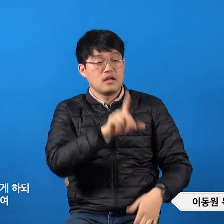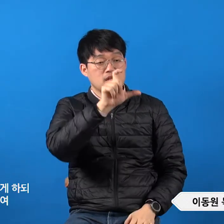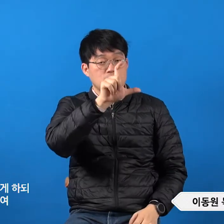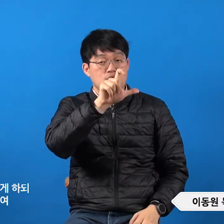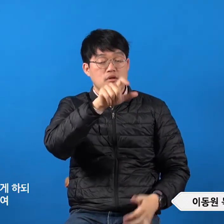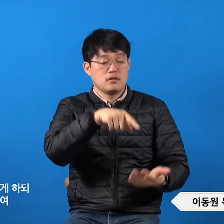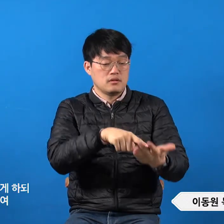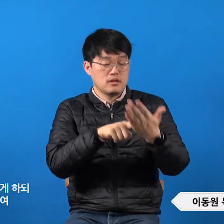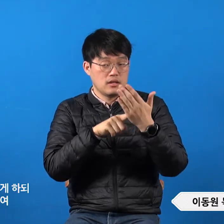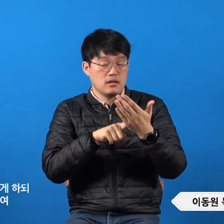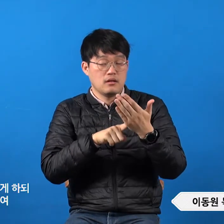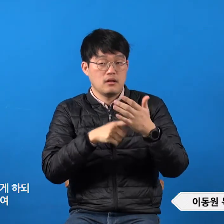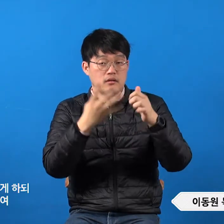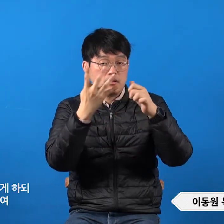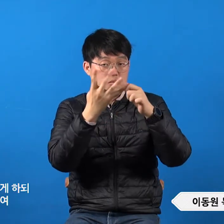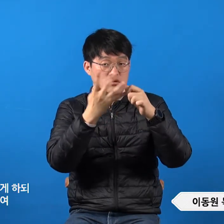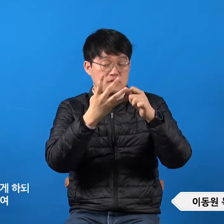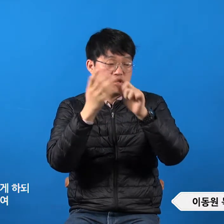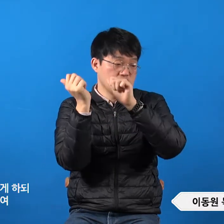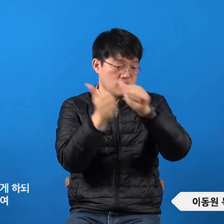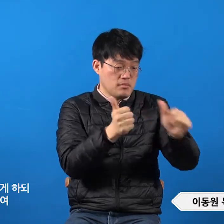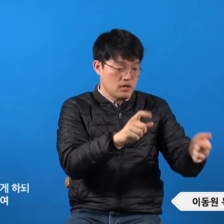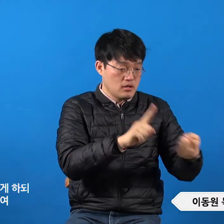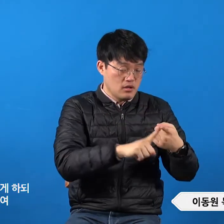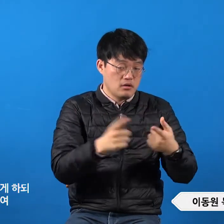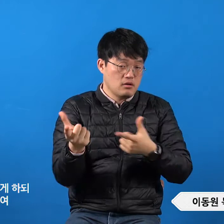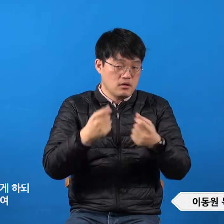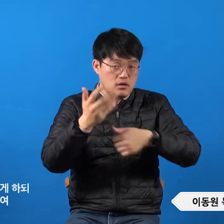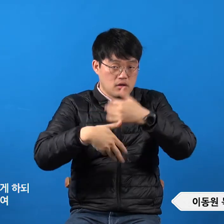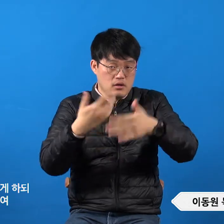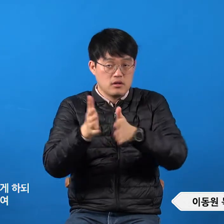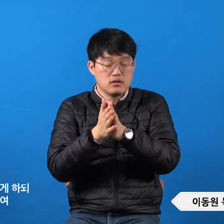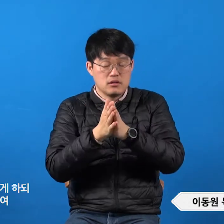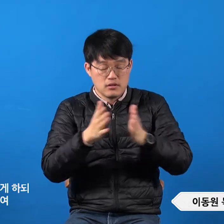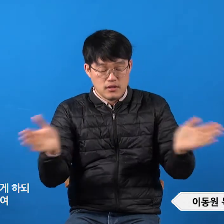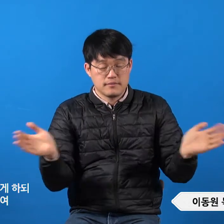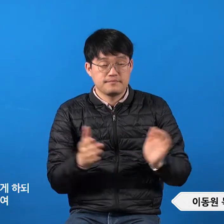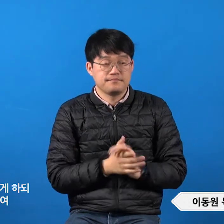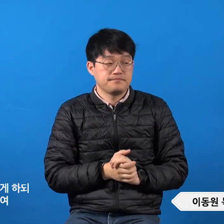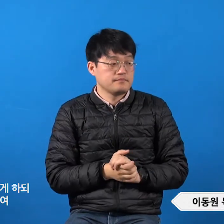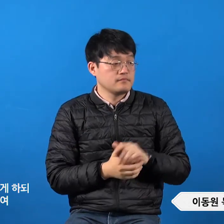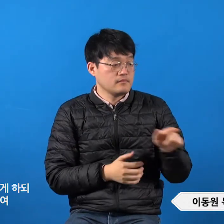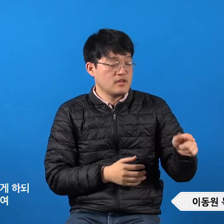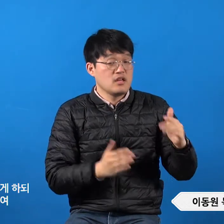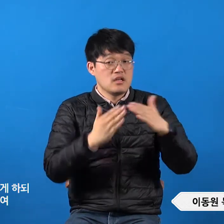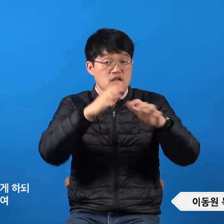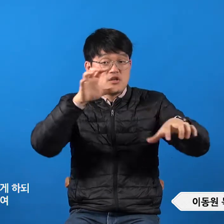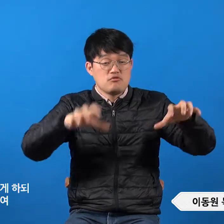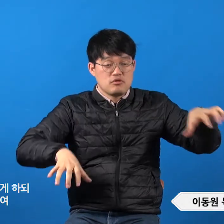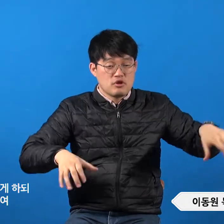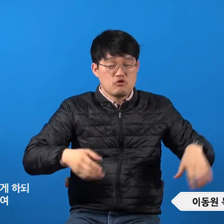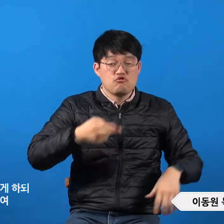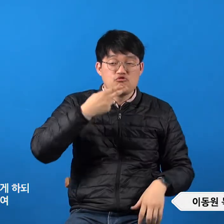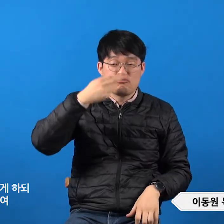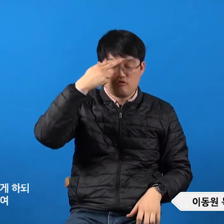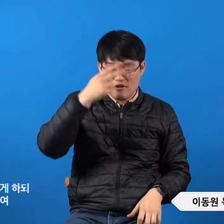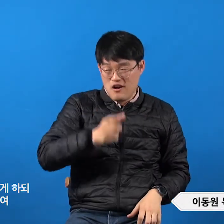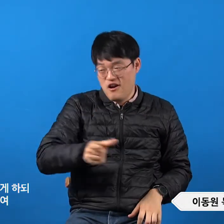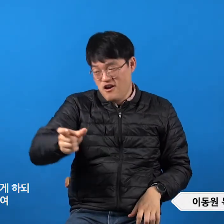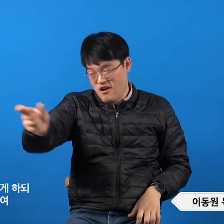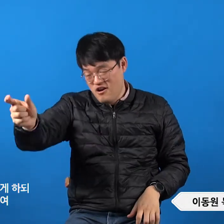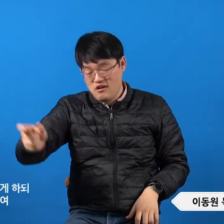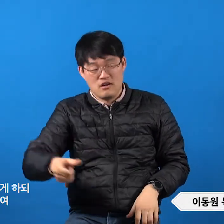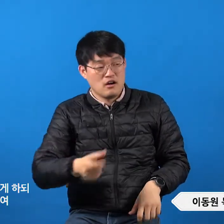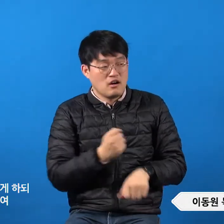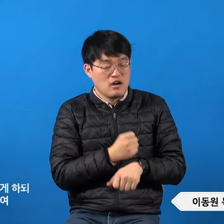여기 15절에 나타난 네 번째 화에 대해서 같이 읽어보겠습니다. 함께 읽습니다. 시작. 이웃에게 술을